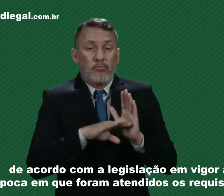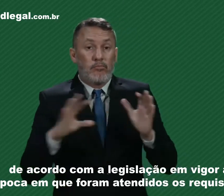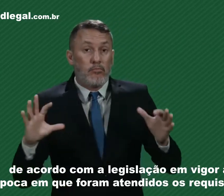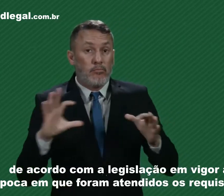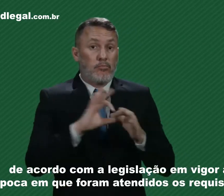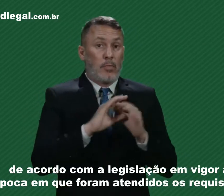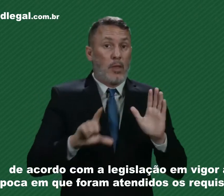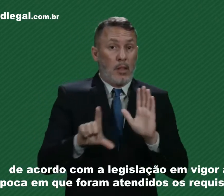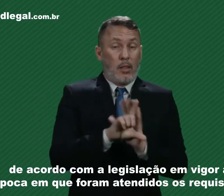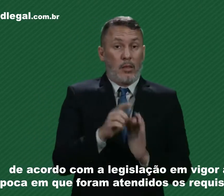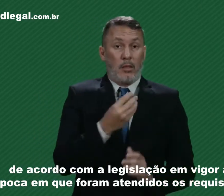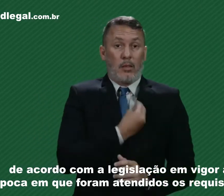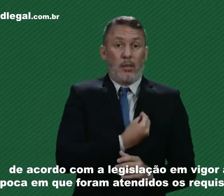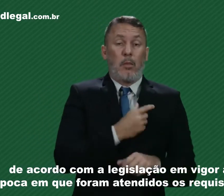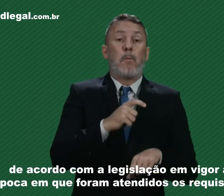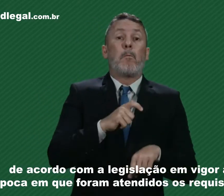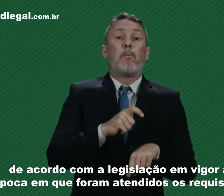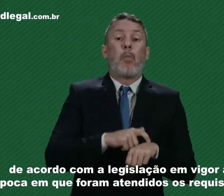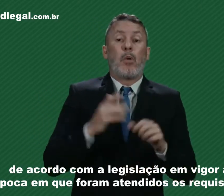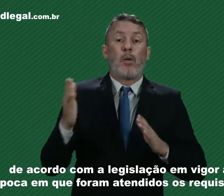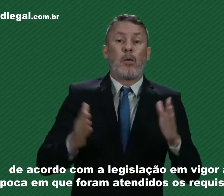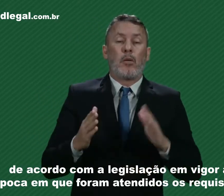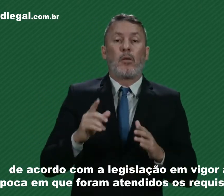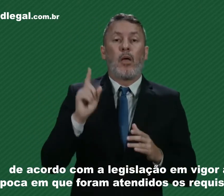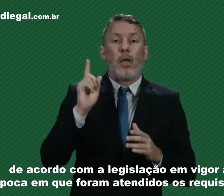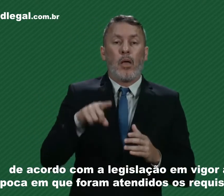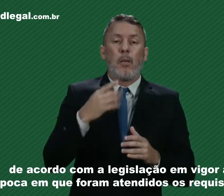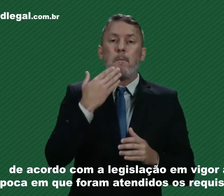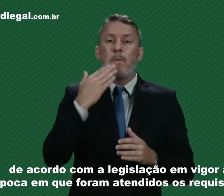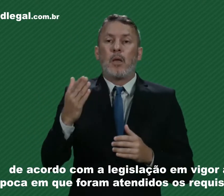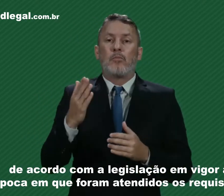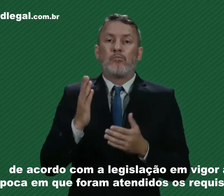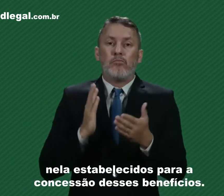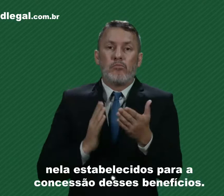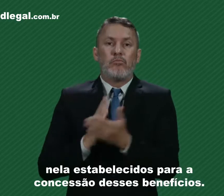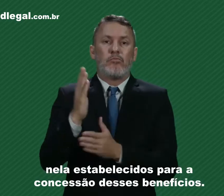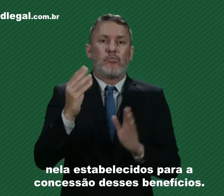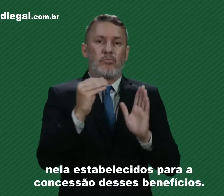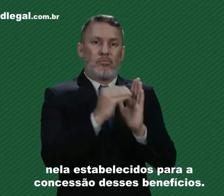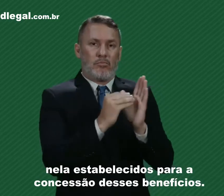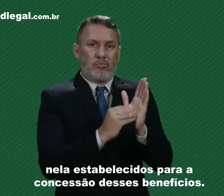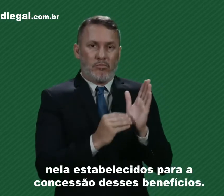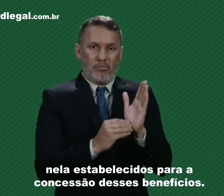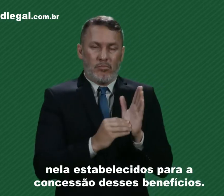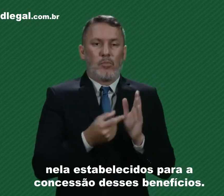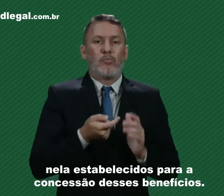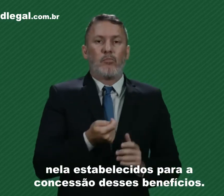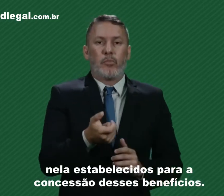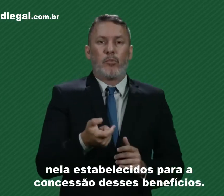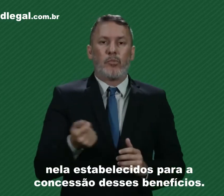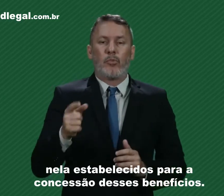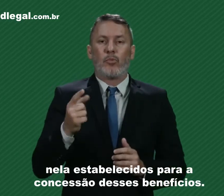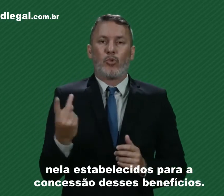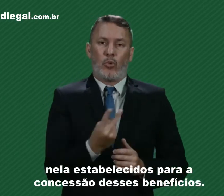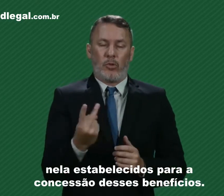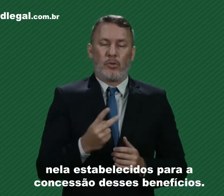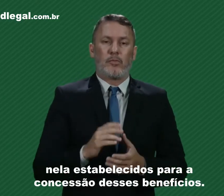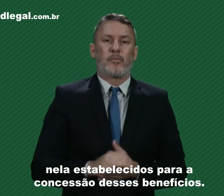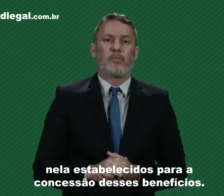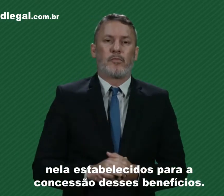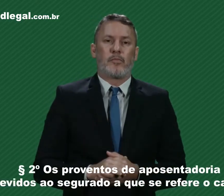a legislação em vigor à época em que foram atendidos os requisitos nela estabelecidos para a concessão